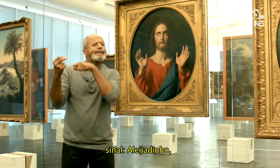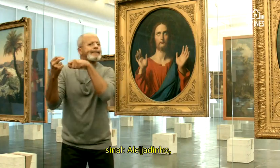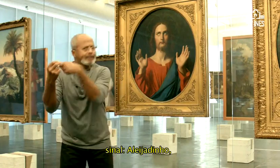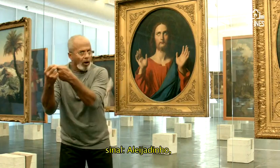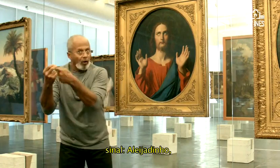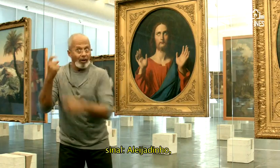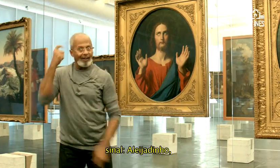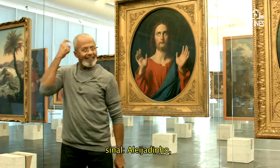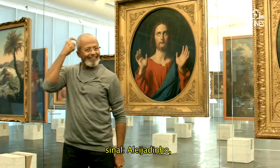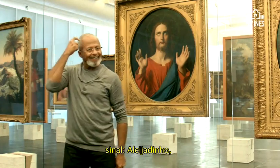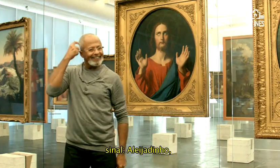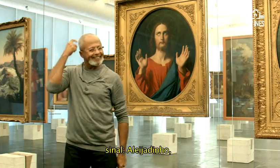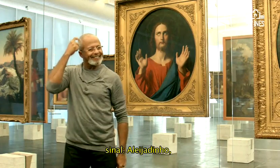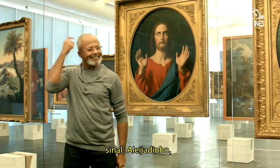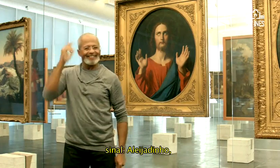Sinal. Aleijadinho.